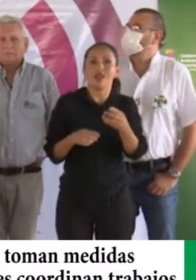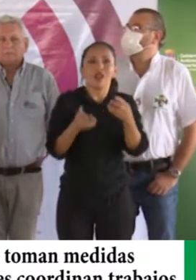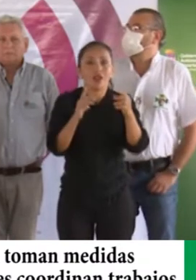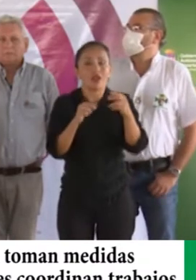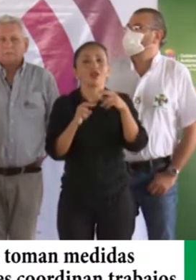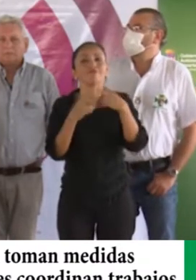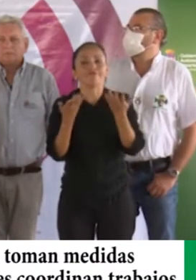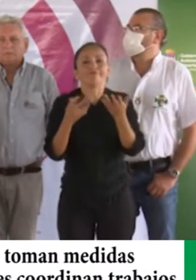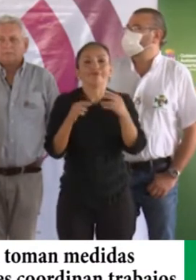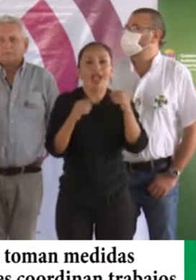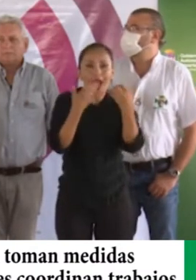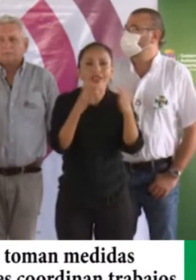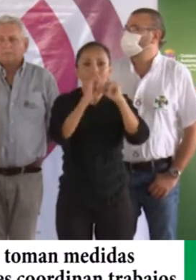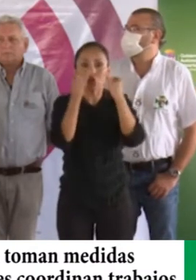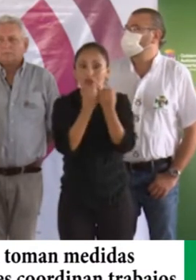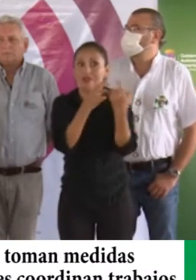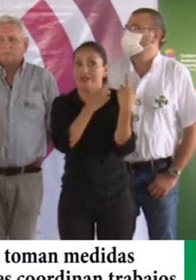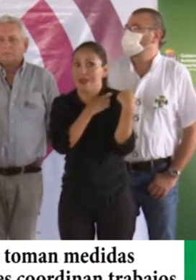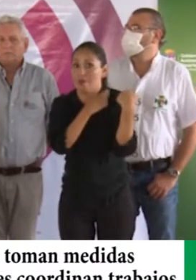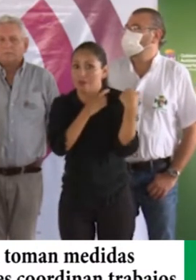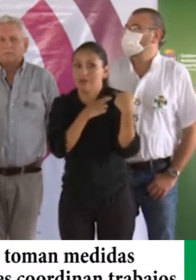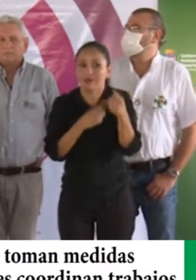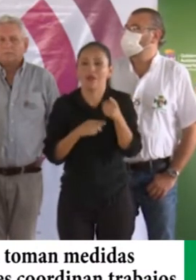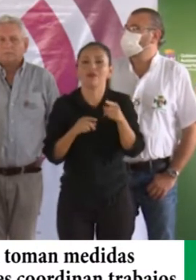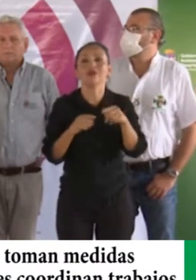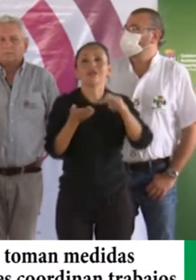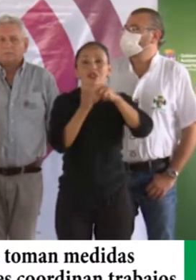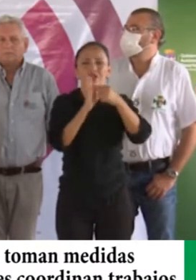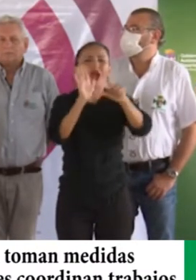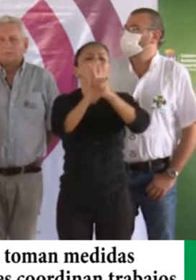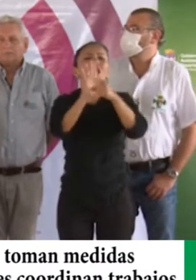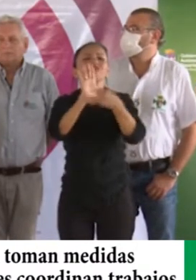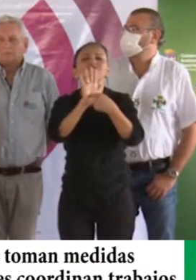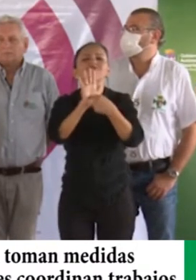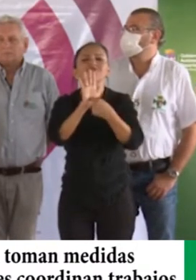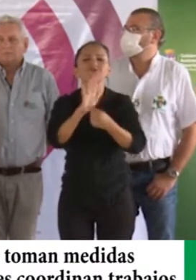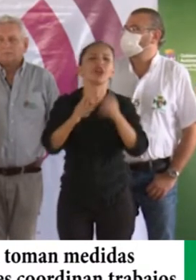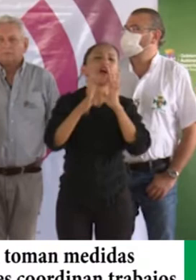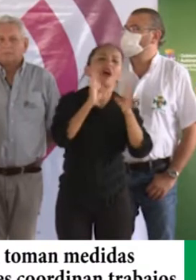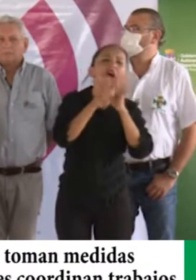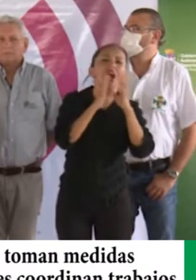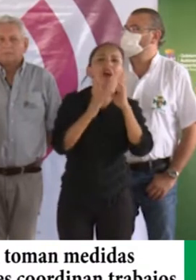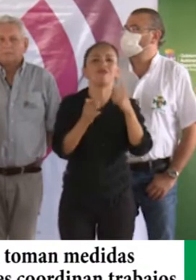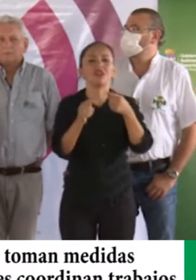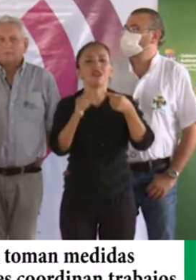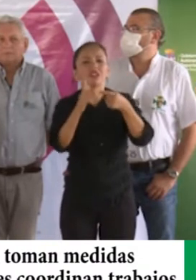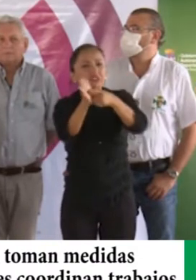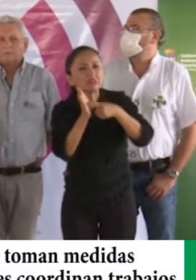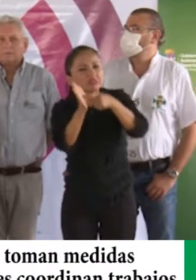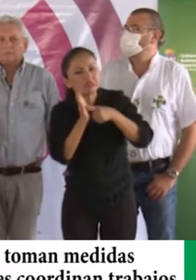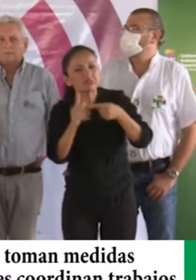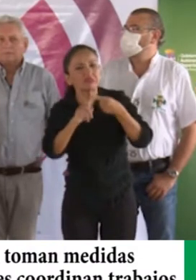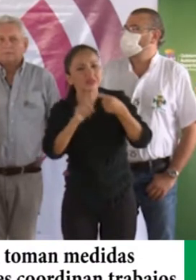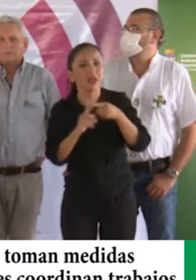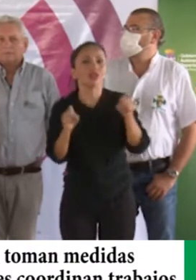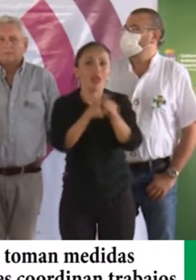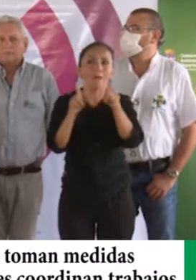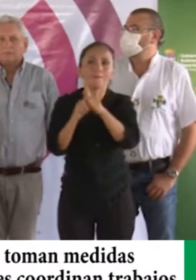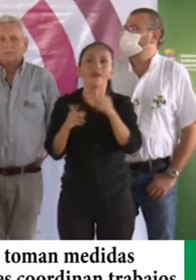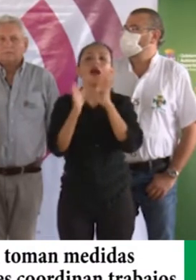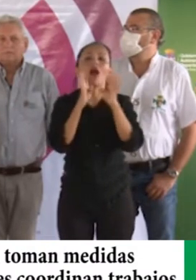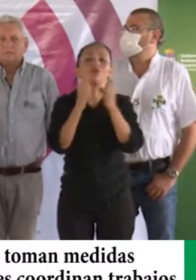llamadas por ley, a que se queden en casa. Pero no será una ley que solamente hable de restricción, hable de